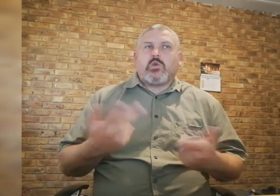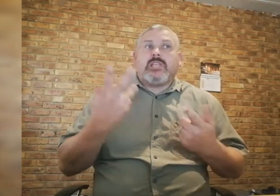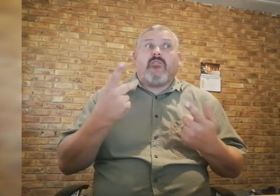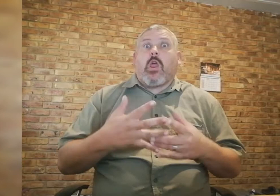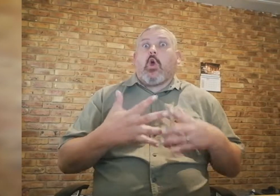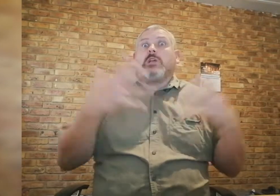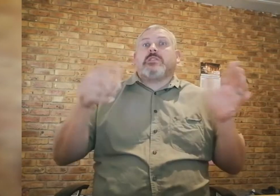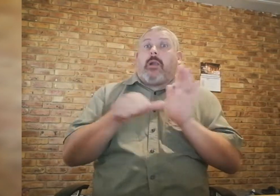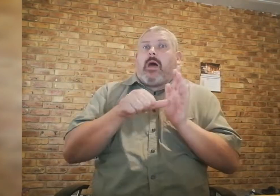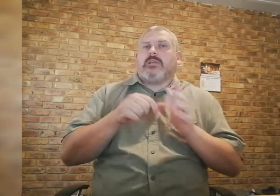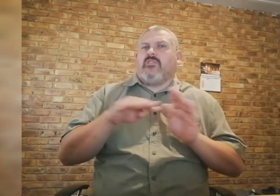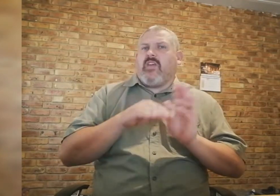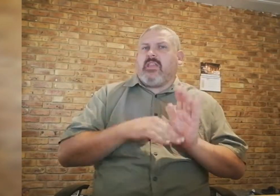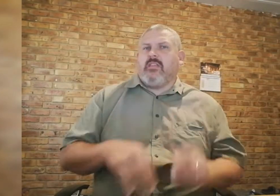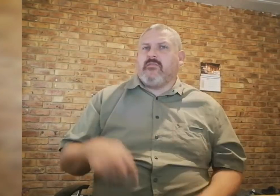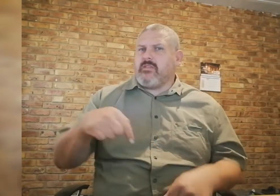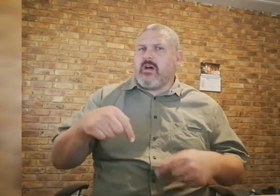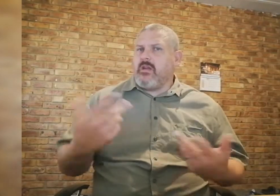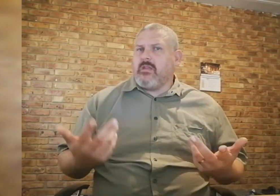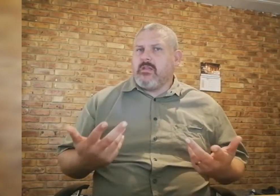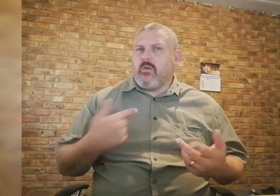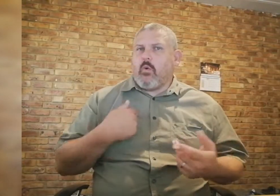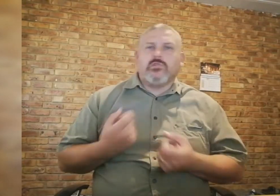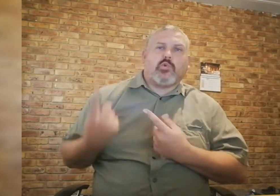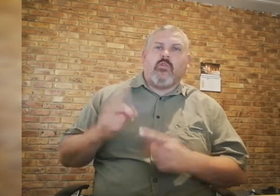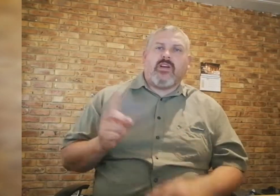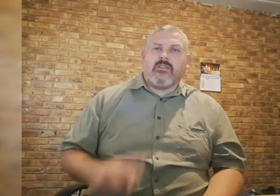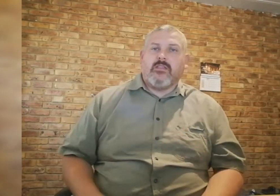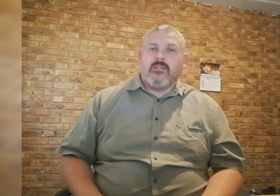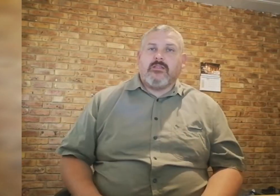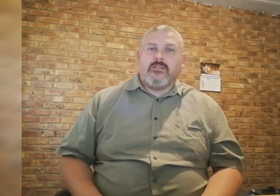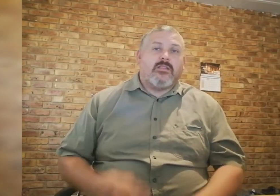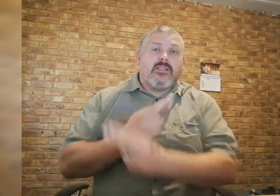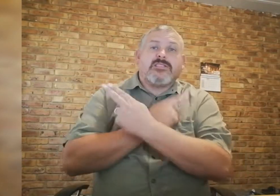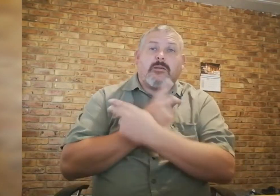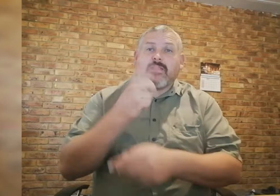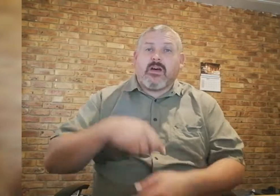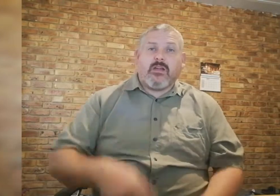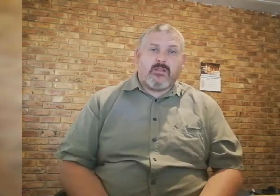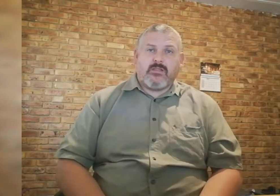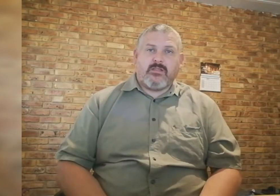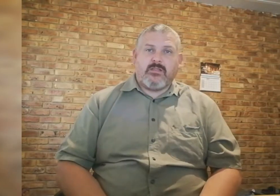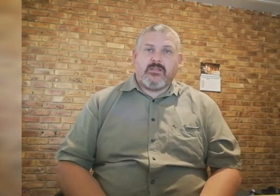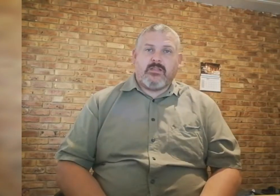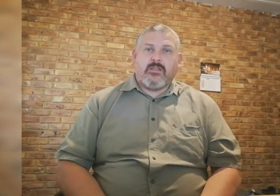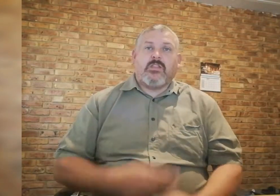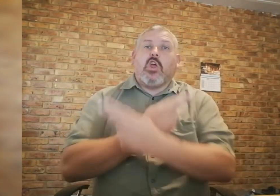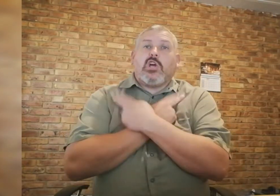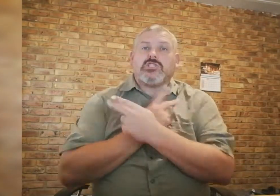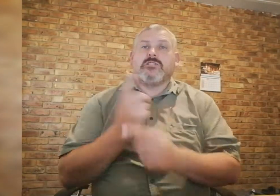Soos een van die grootste belangrikste wet vandag ons wat die Sabbatdag die